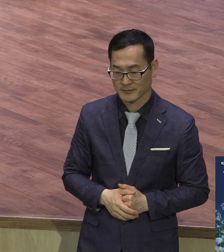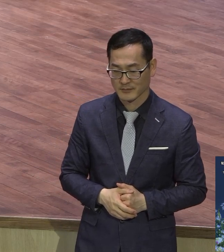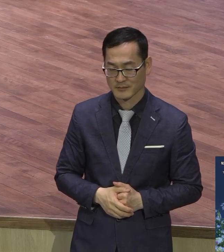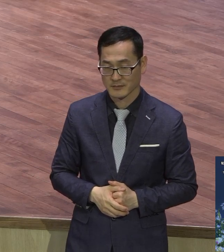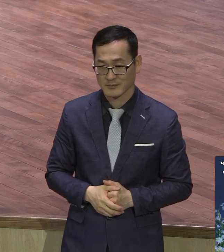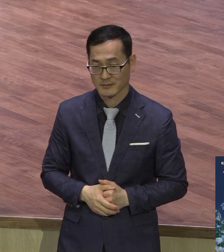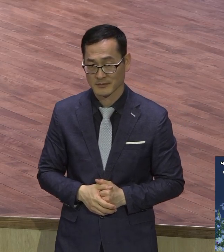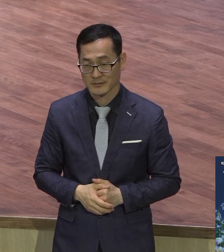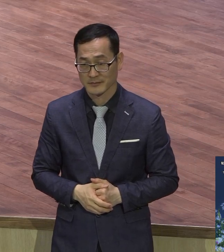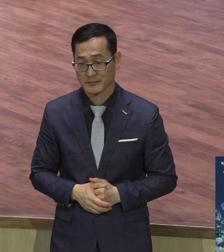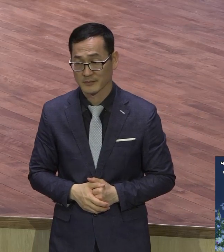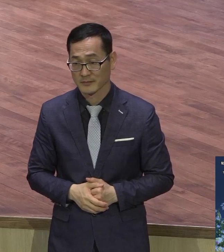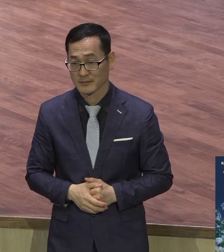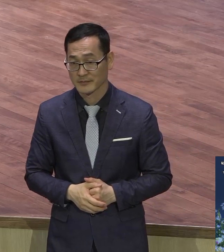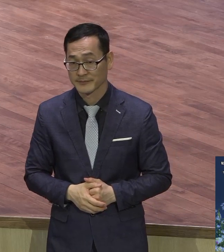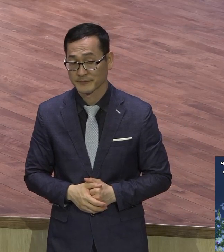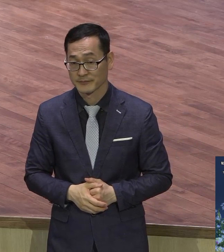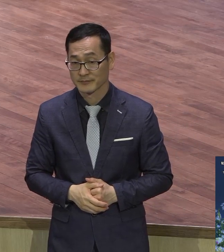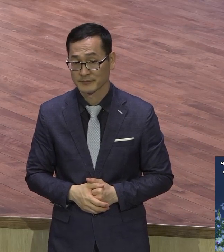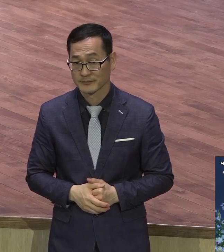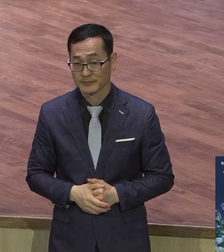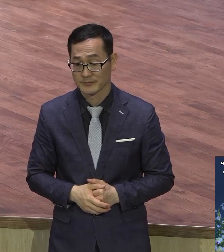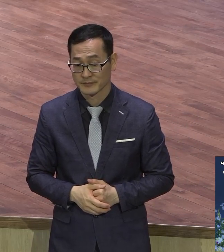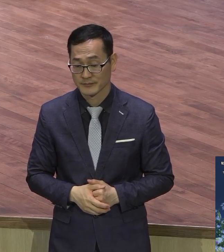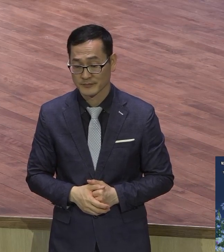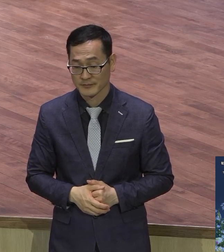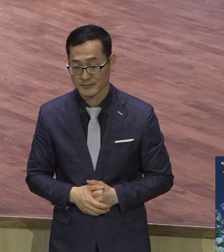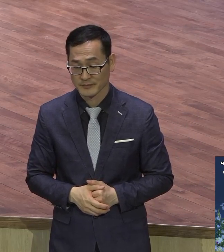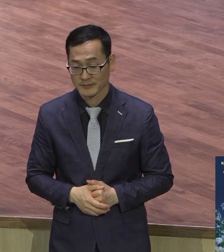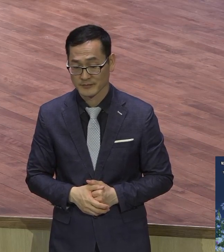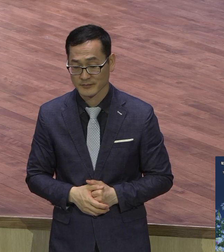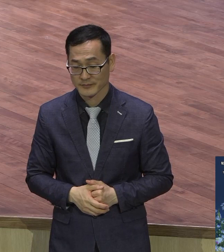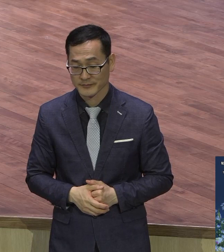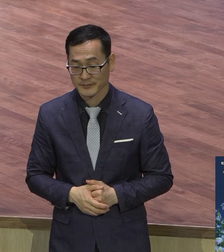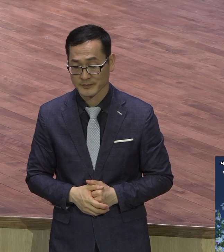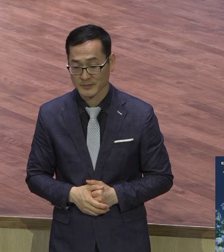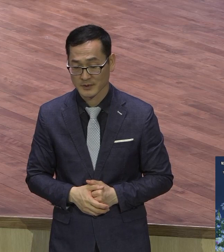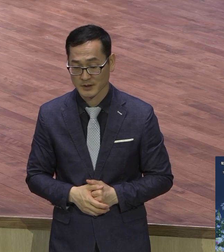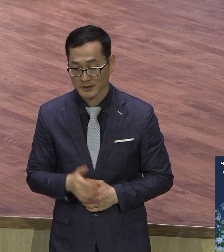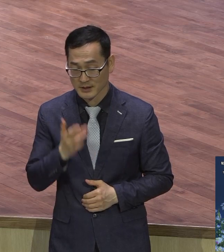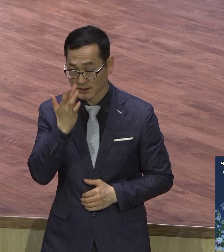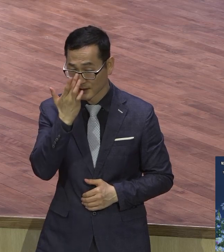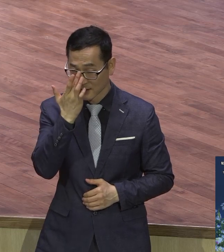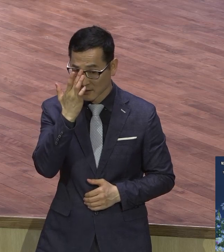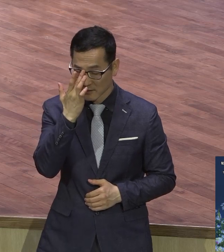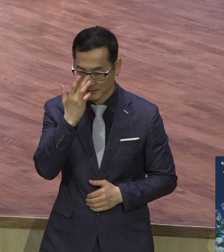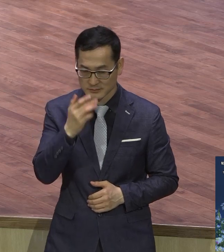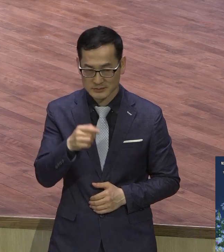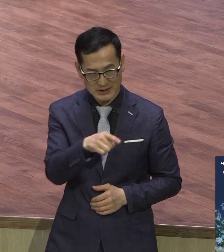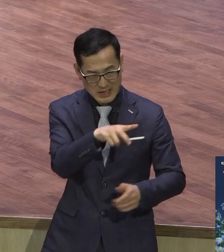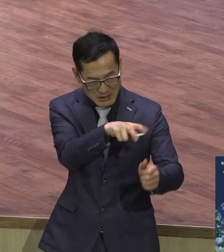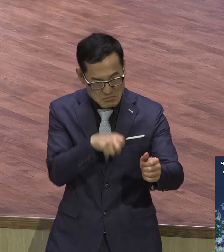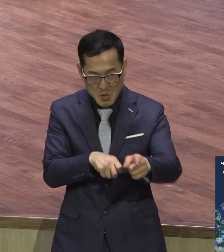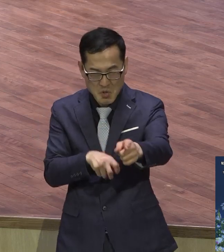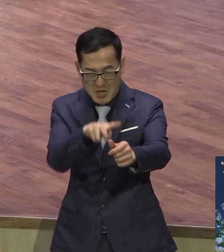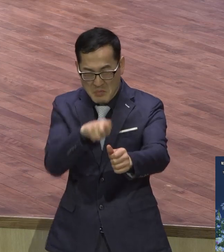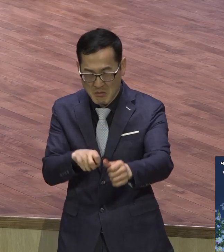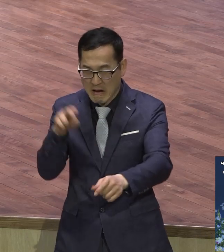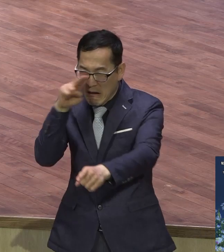다 당하고 있죠. 사단에게. 이 사람 이래서 믿고 저래서 저 사람 믿고 이래저래 다 미워 미워 미워.